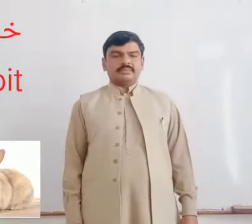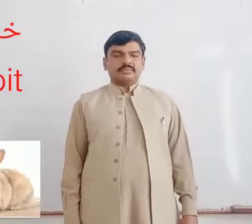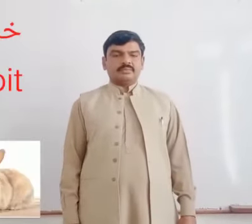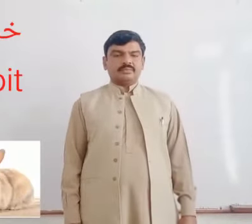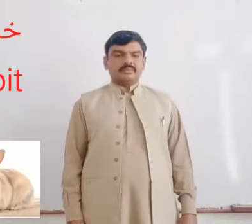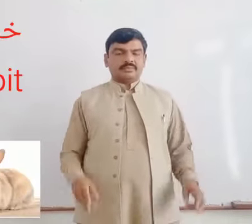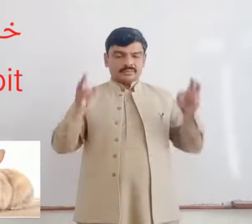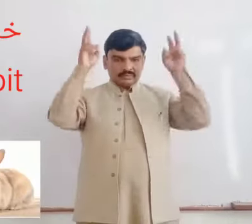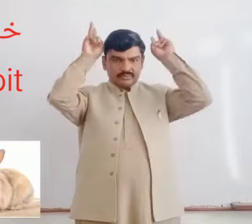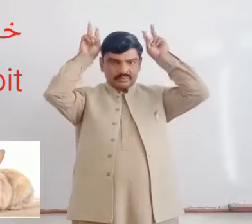खरगोश,